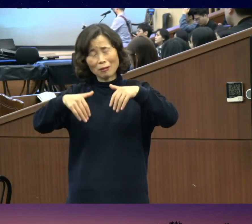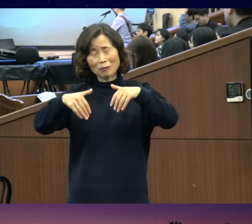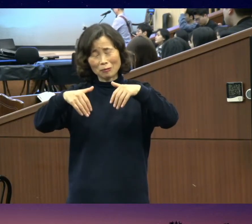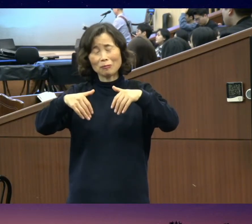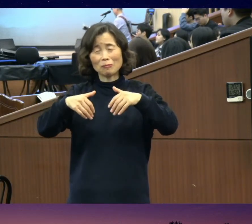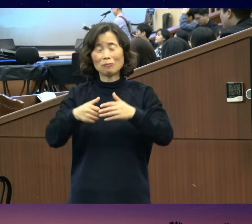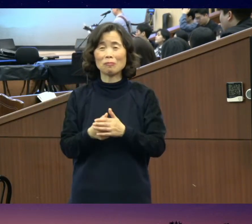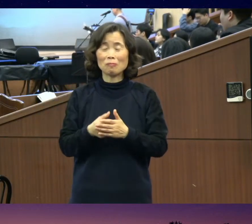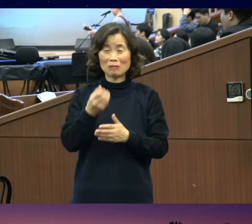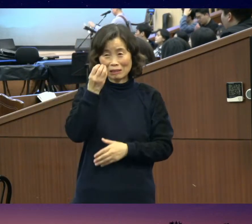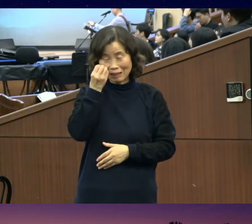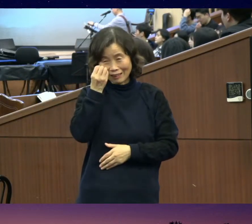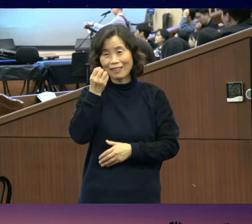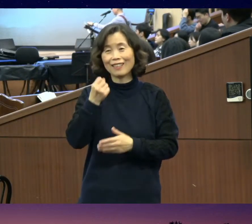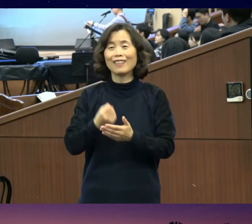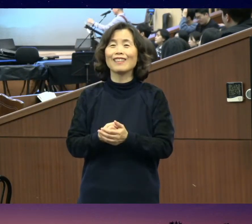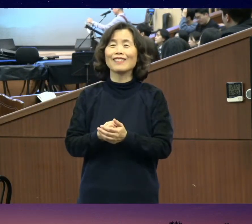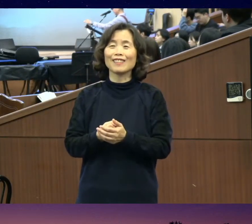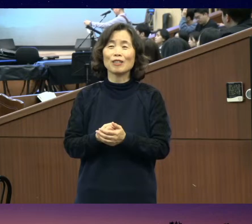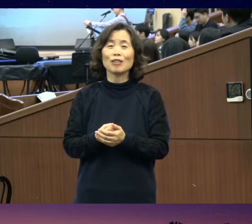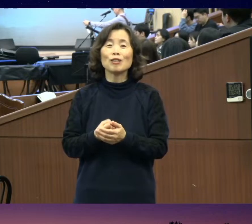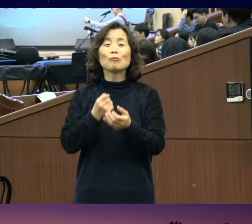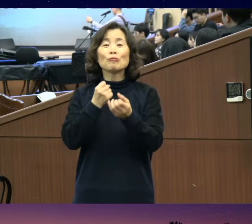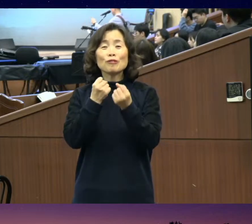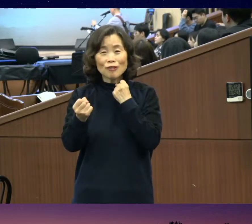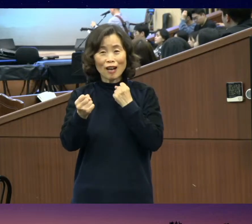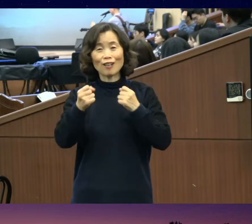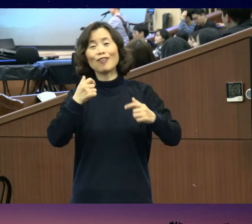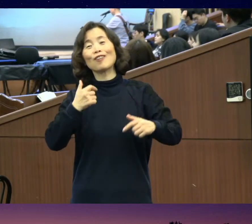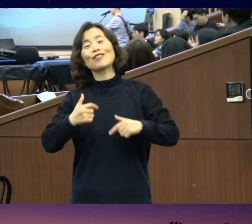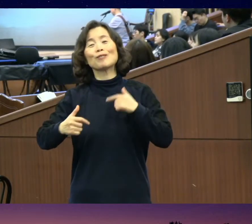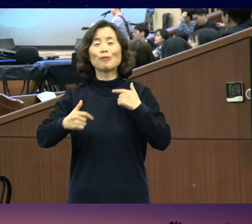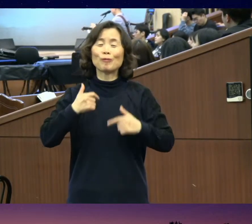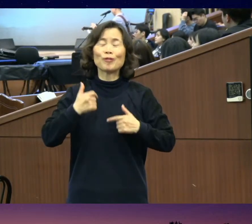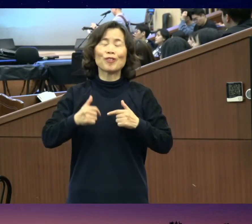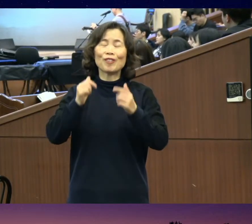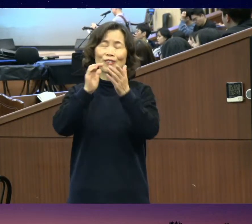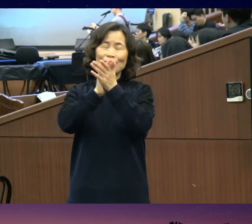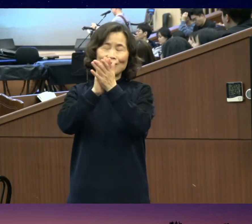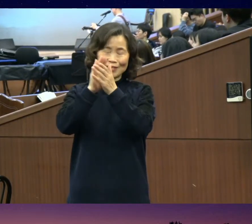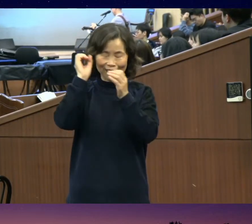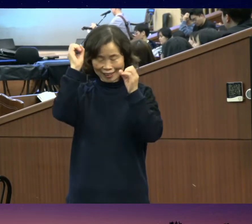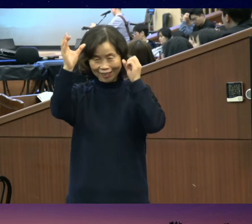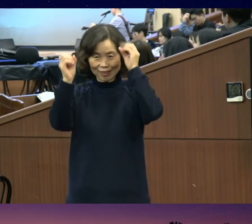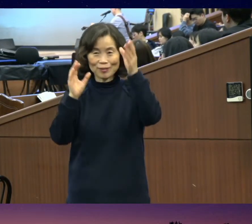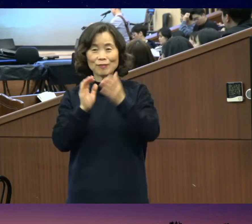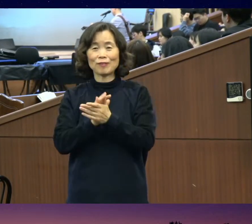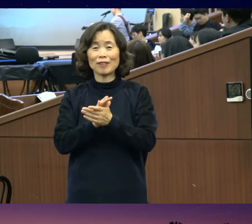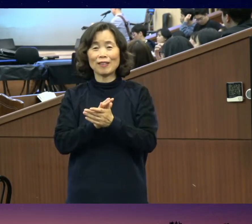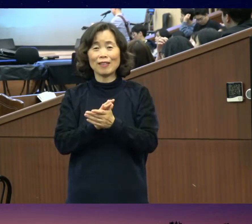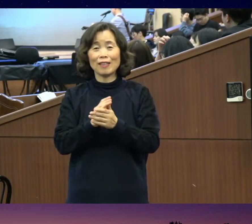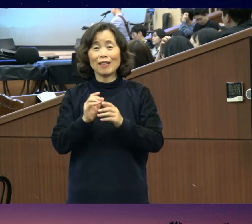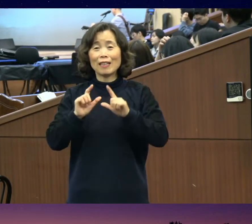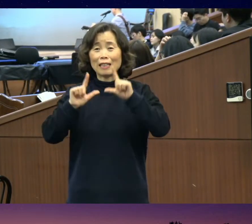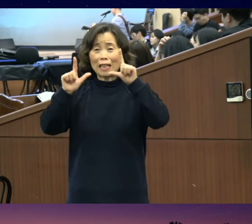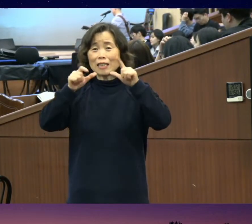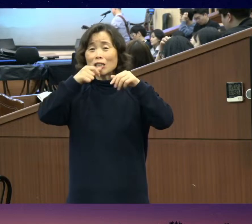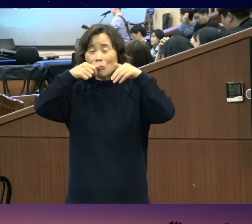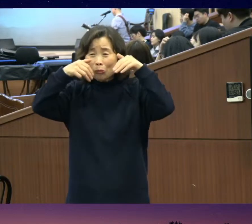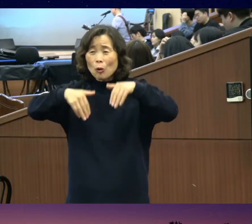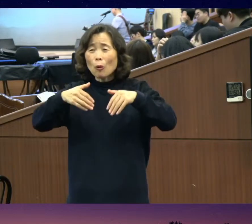그렇죠. 우리 기쁜 마음으로 이렇게 날씨의 영향을 받는 분들이 계시더라고요. 또 비가 오면 또 우울해지는 분이